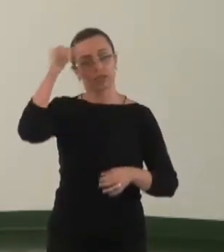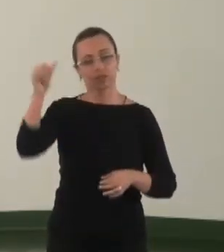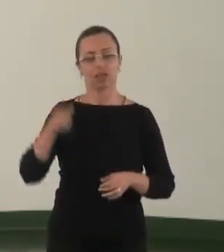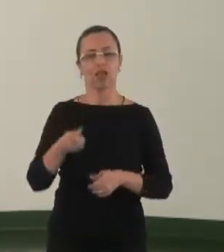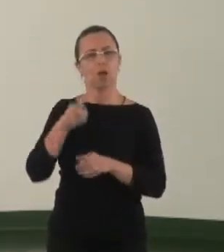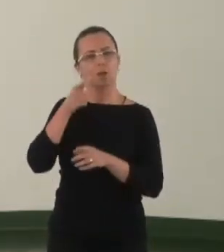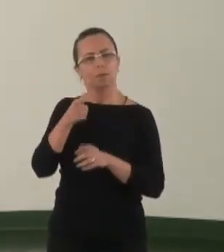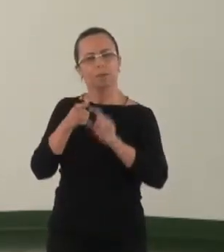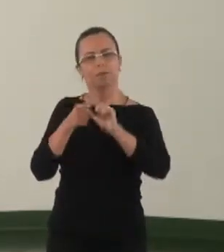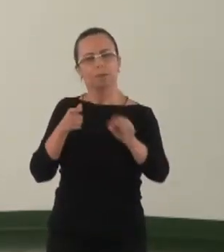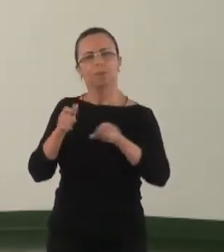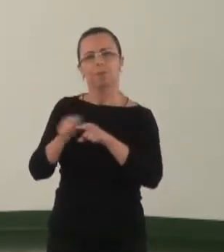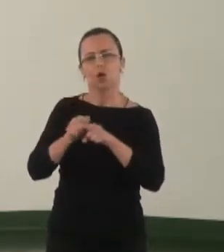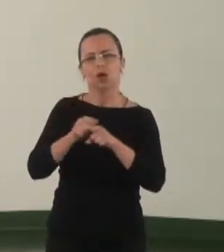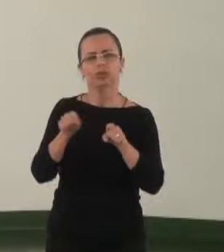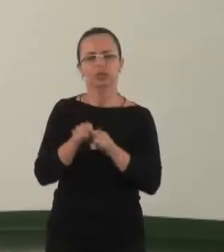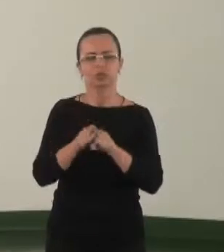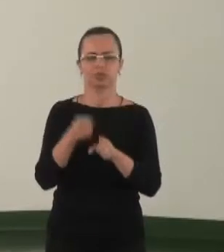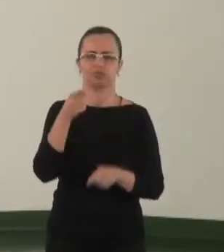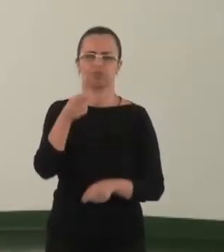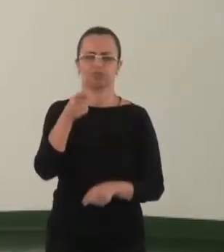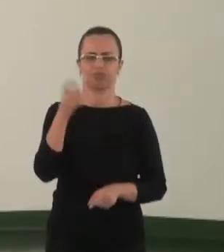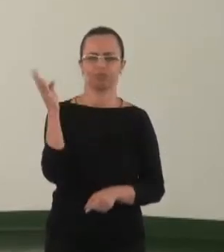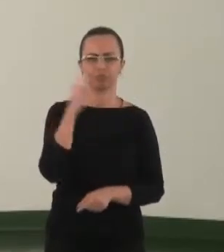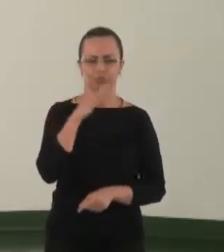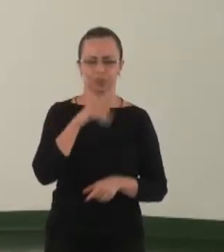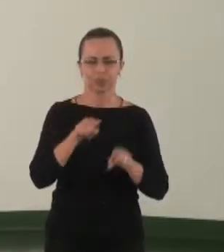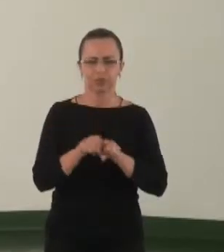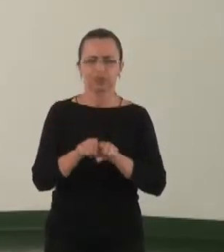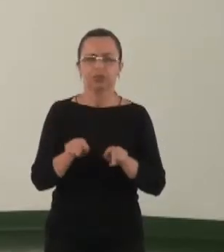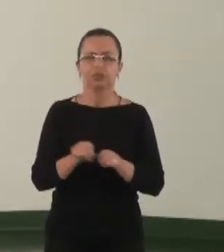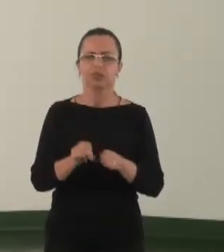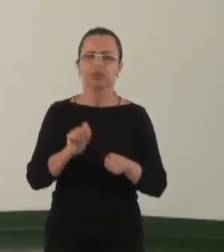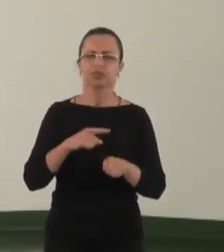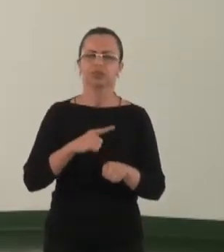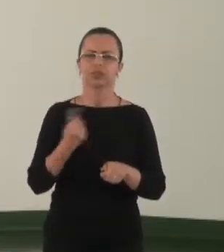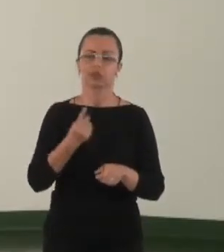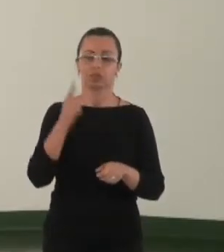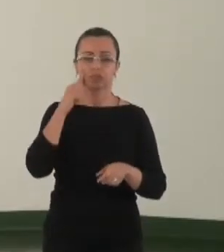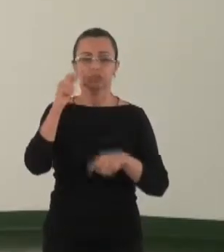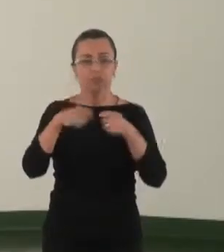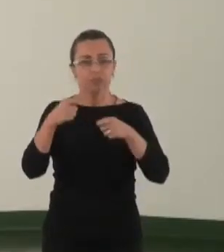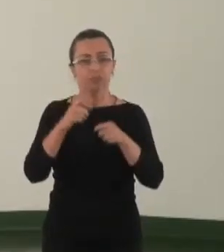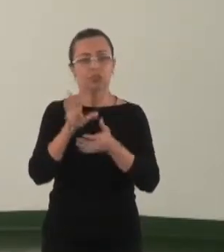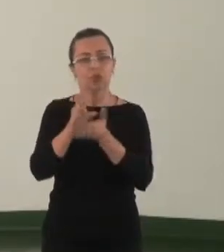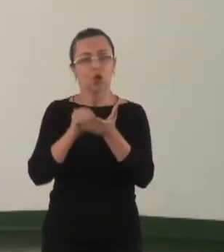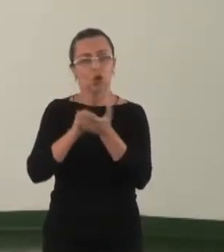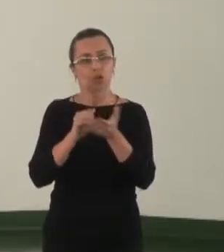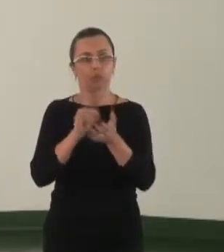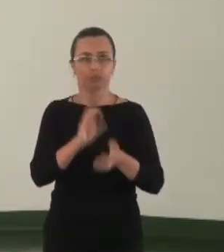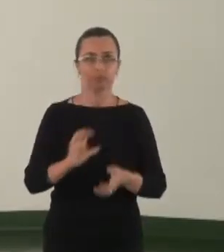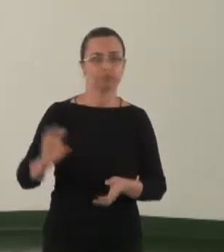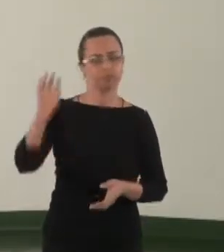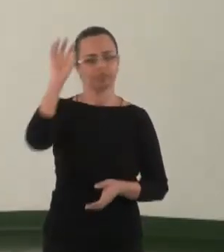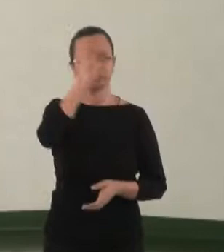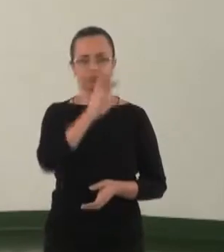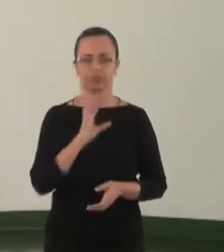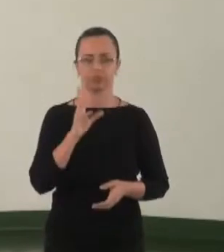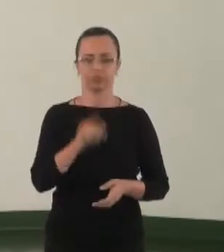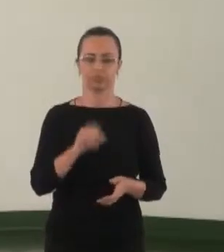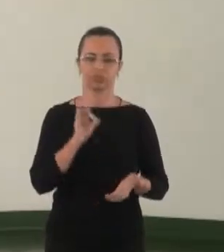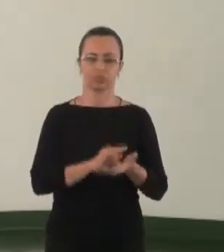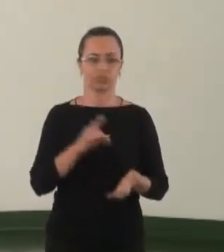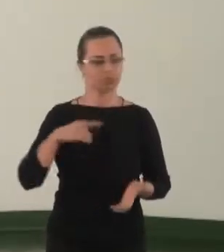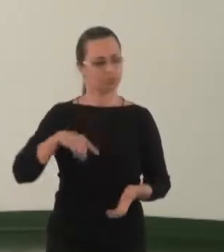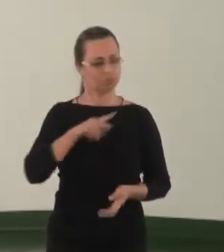borracha e spray de pimenta nas manifestações. Então, isso também pode ser usado como instrumento nos ministérios públicos para que se possa valer, de